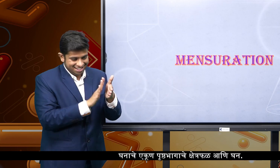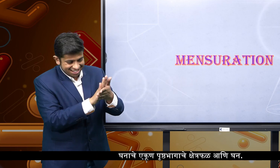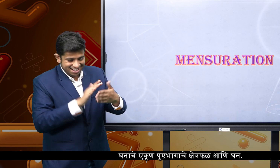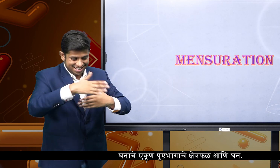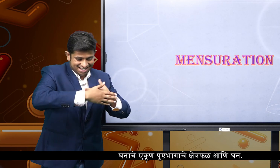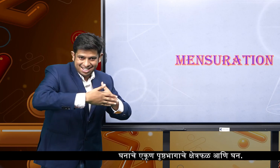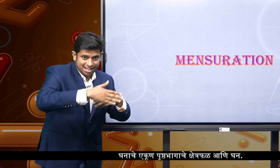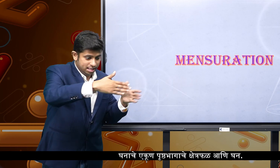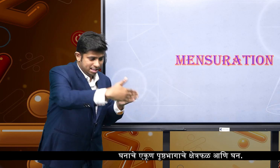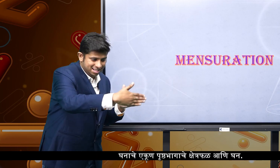आणि